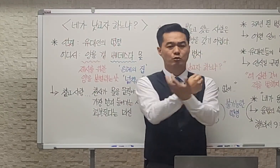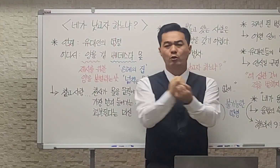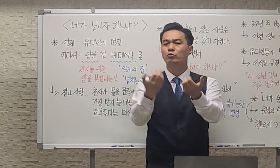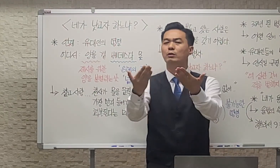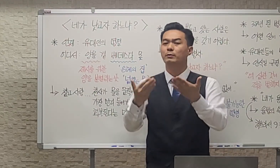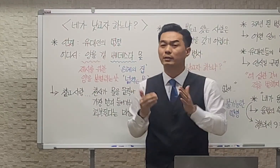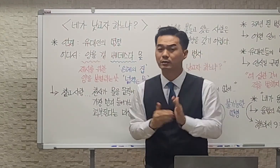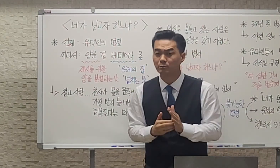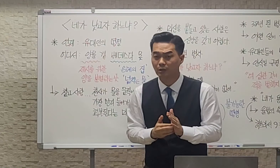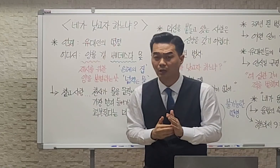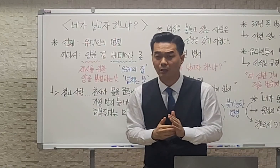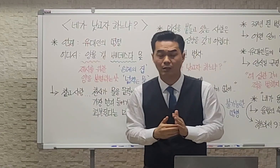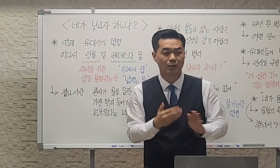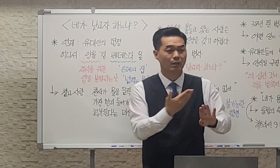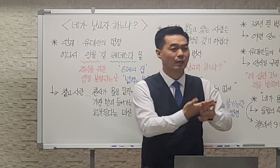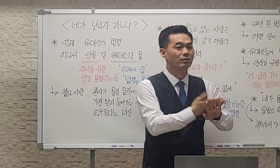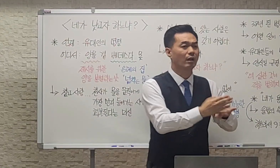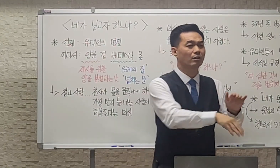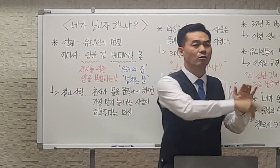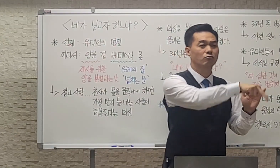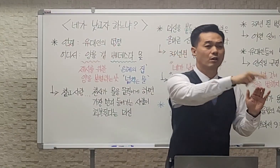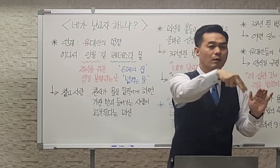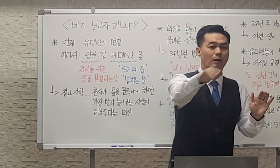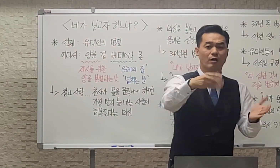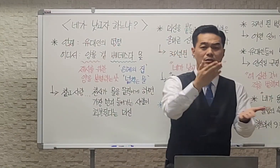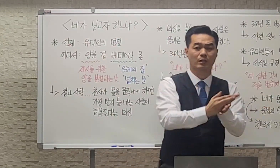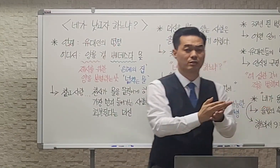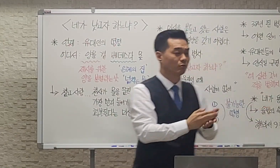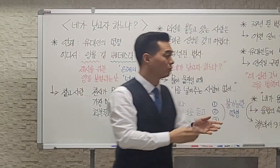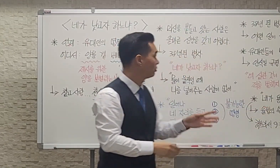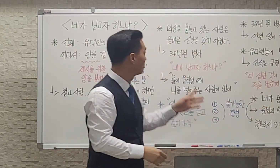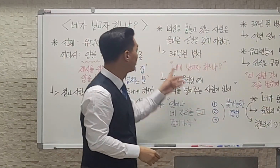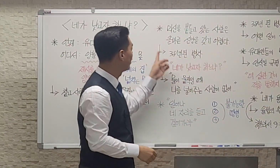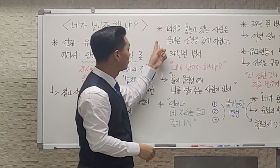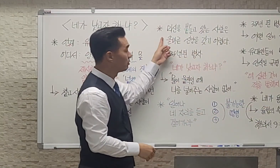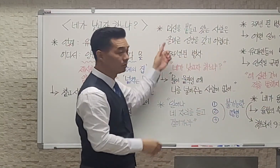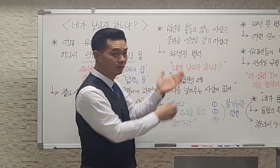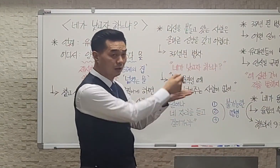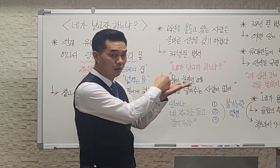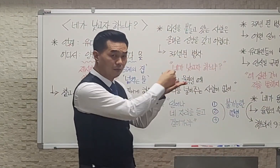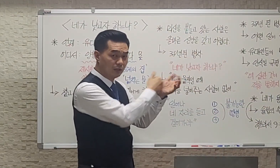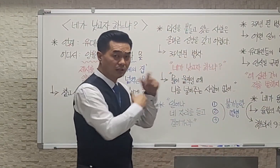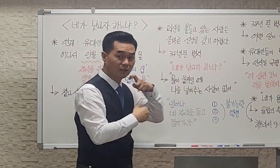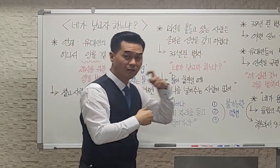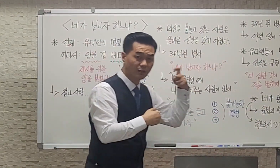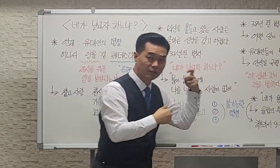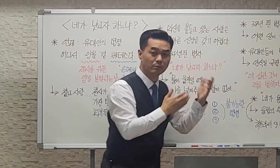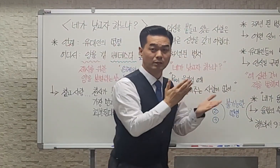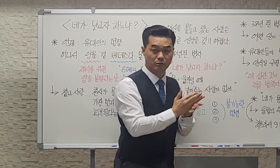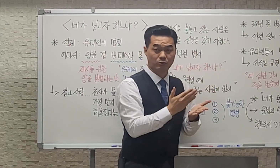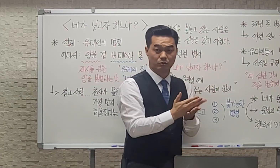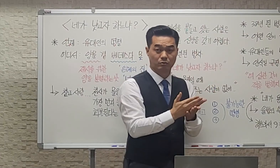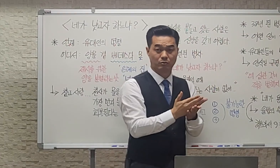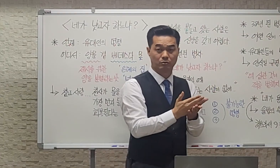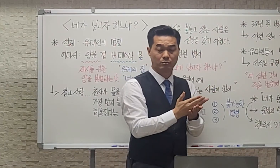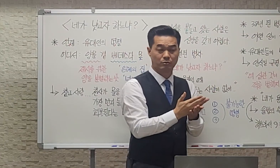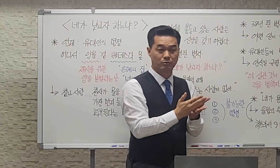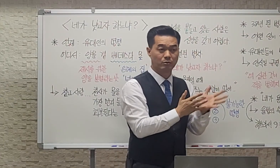용서함을 받았습니다. 다른 데 가서 엉뚱하게 방황하지 마시고 미신에 끌려다니지 마시고